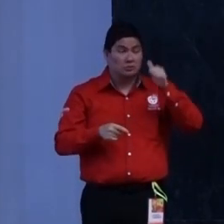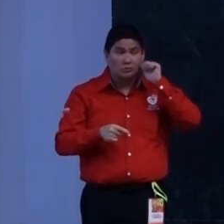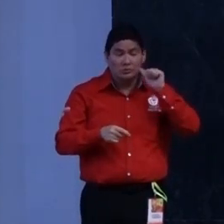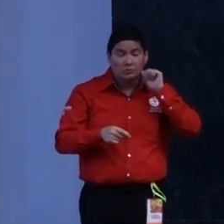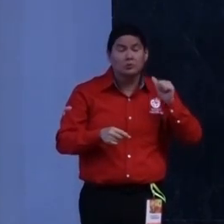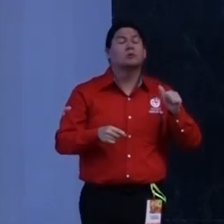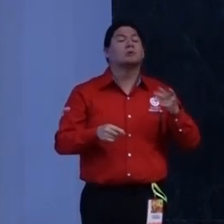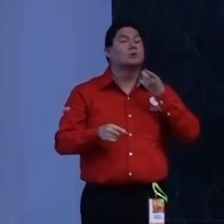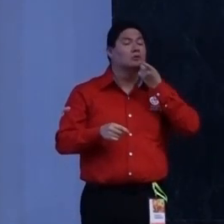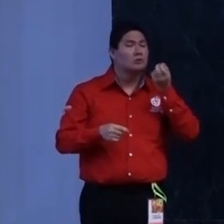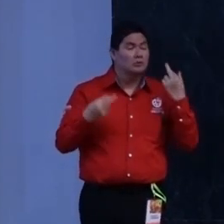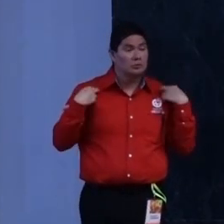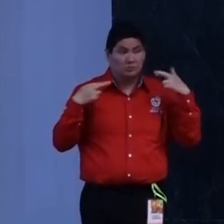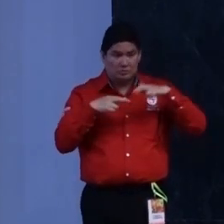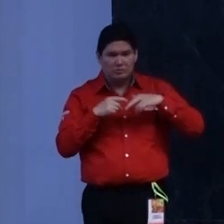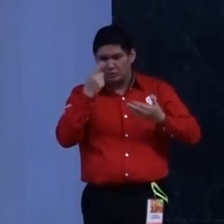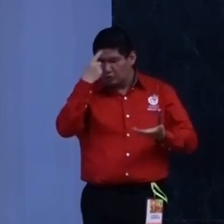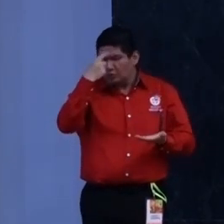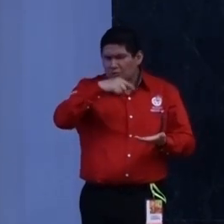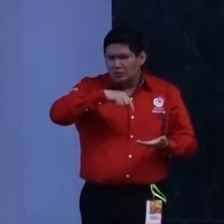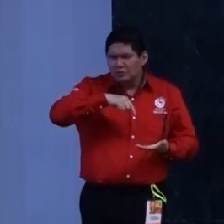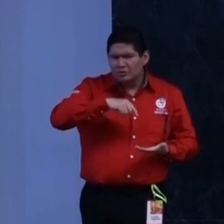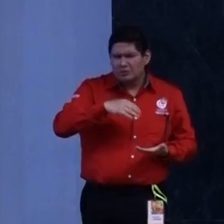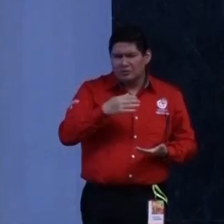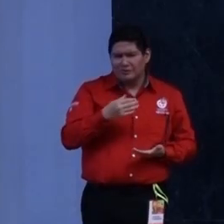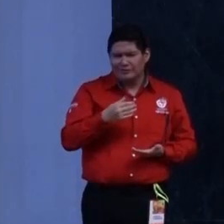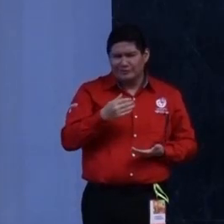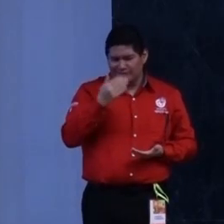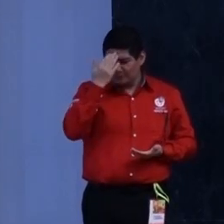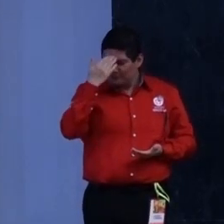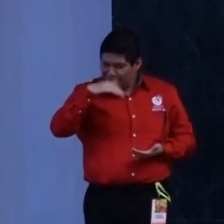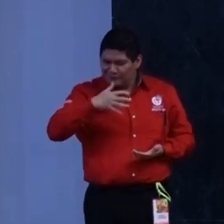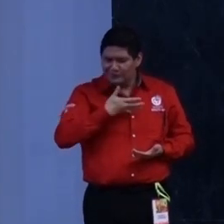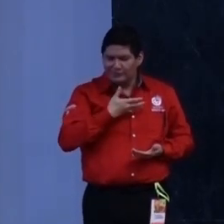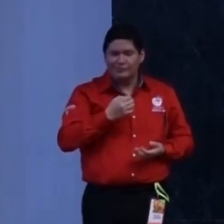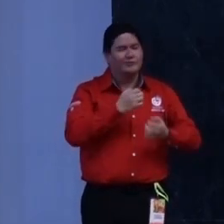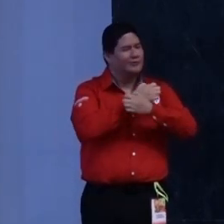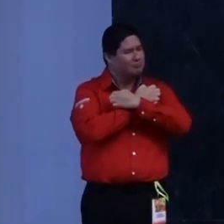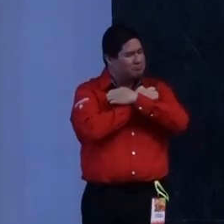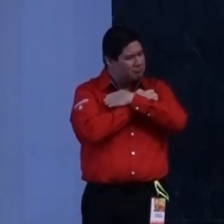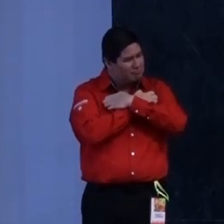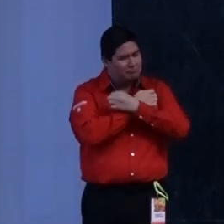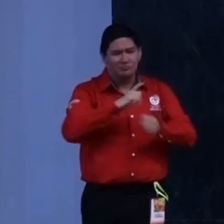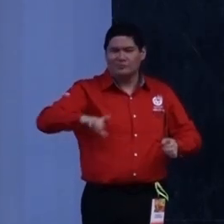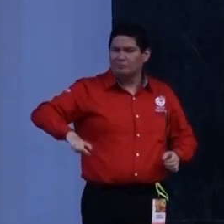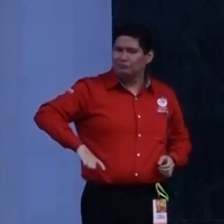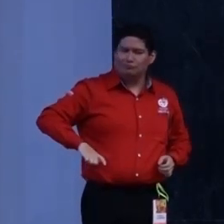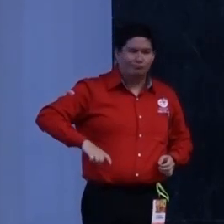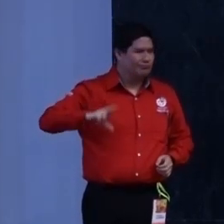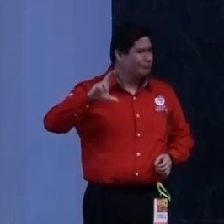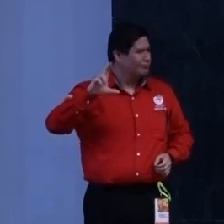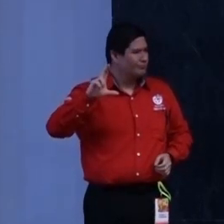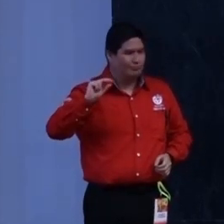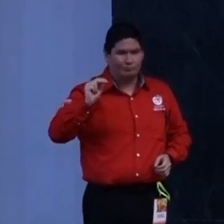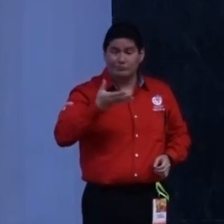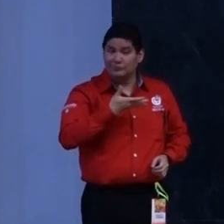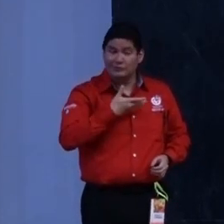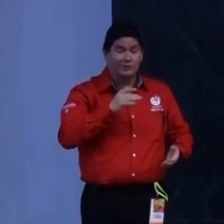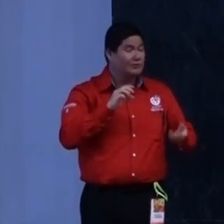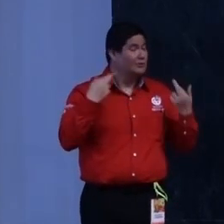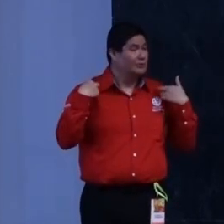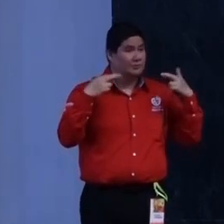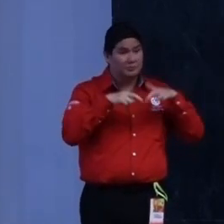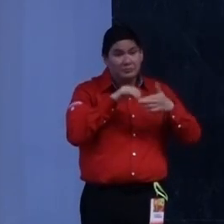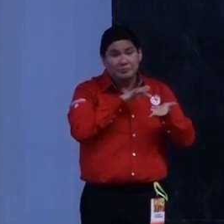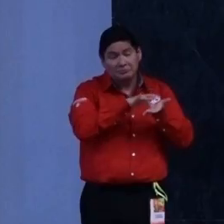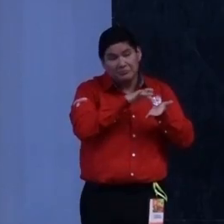los maestros, yo sé que tenemos, sobre todo en la educación pública, no tenemos la posibilidad de tener un maestro de apoyo,